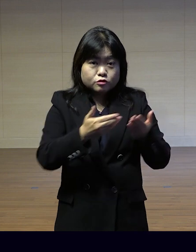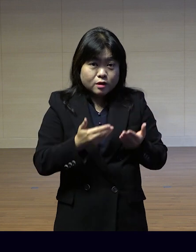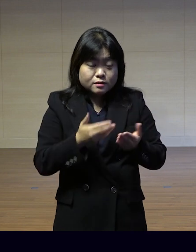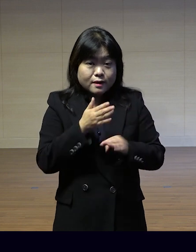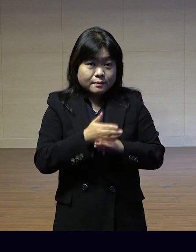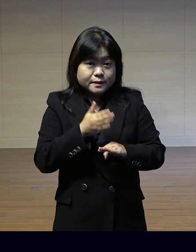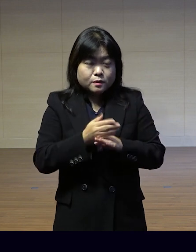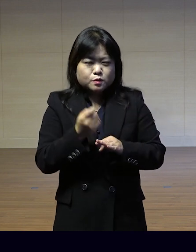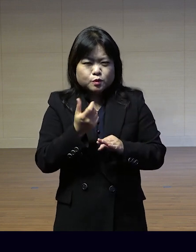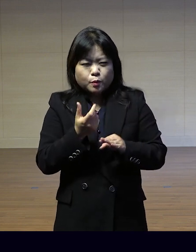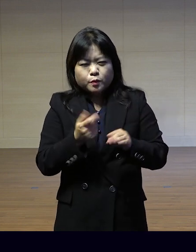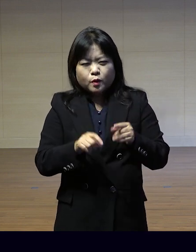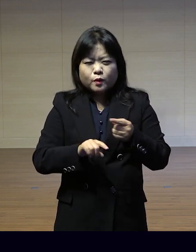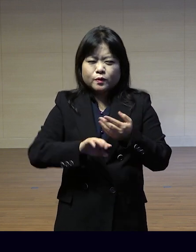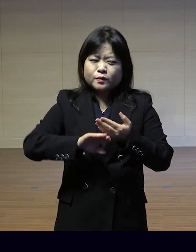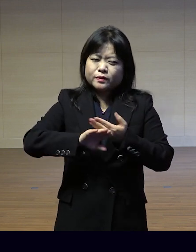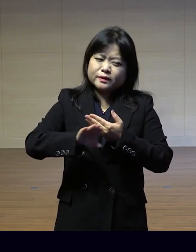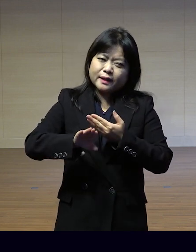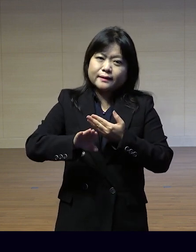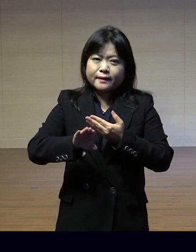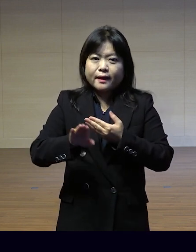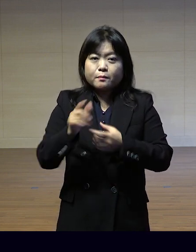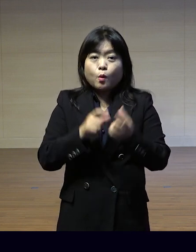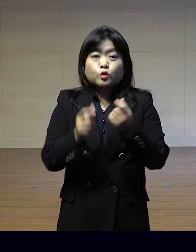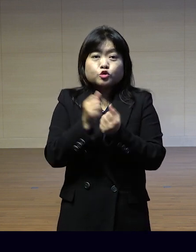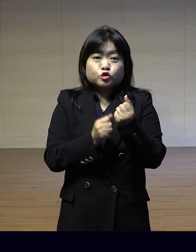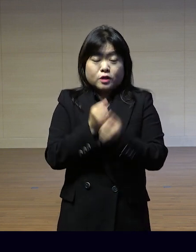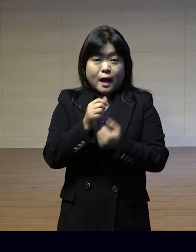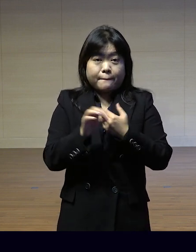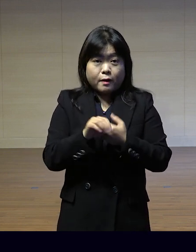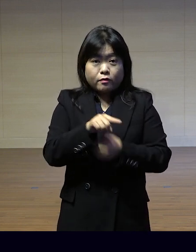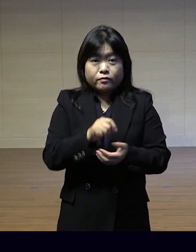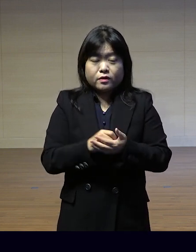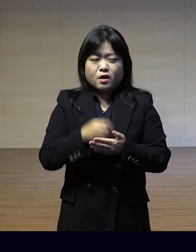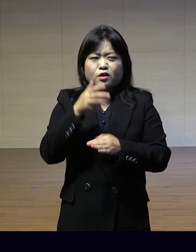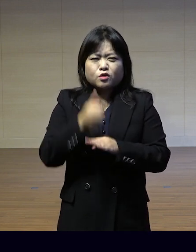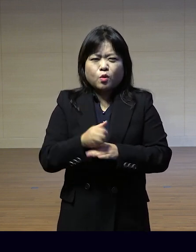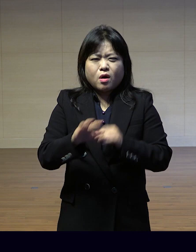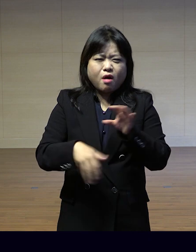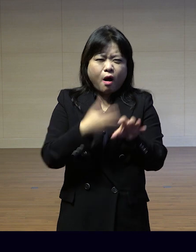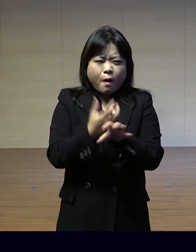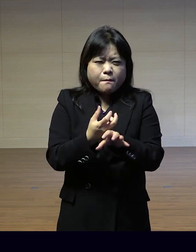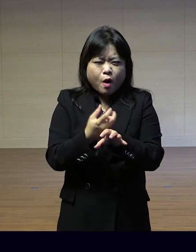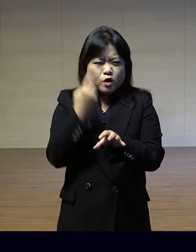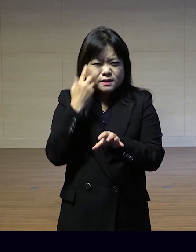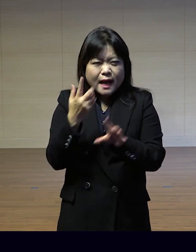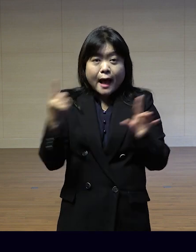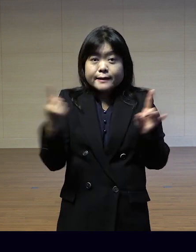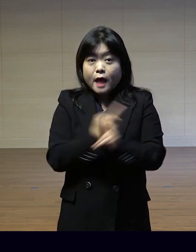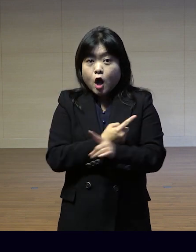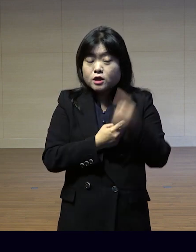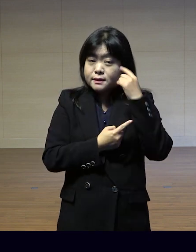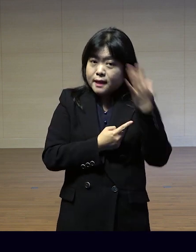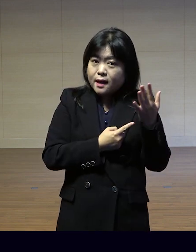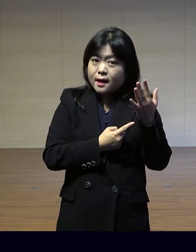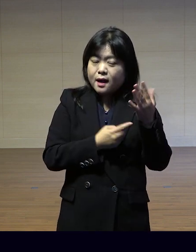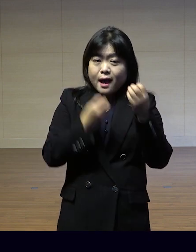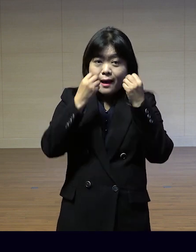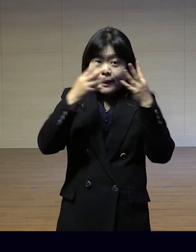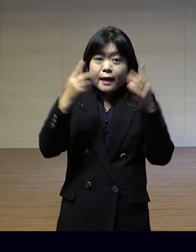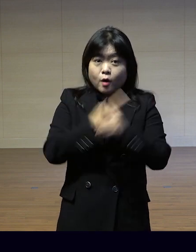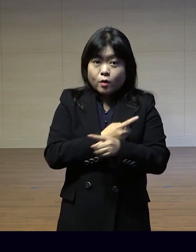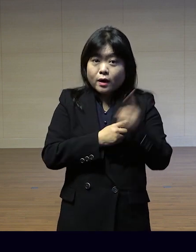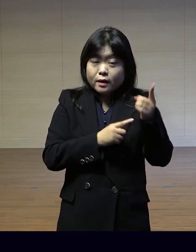보충을 하자면요. 결국 이것이 이제 혁명이냐 개혁이냐 하라는 문제, 아까 교사